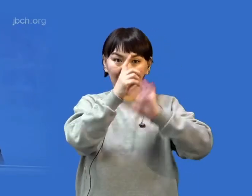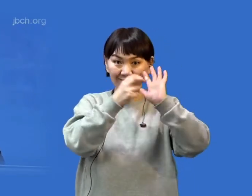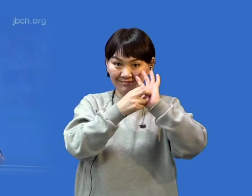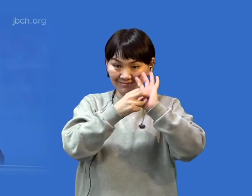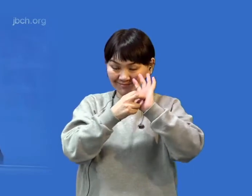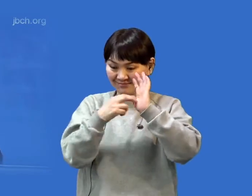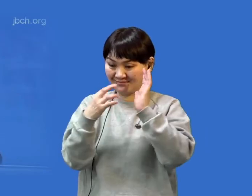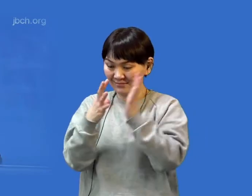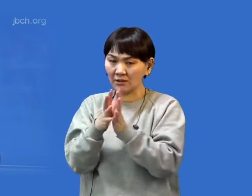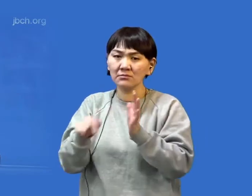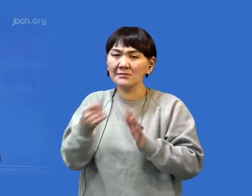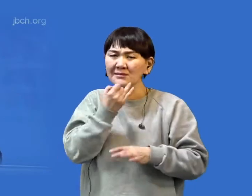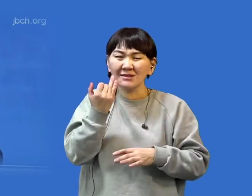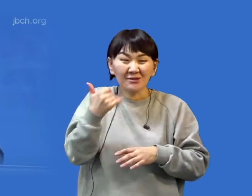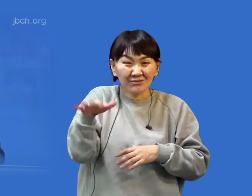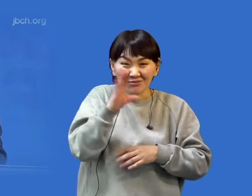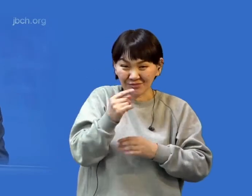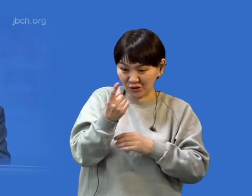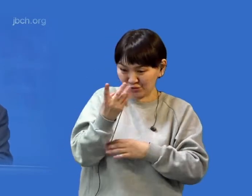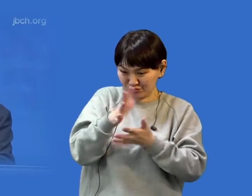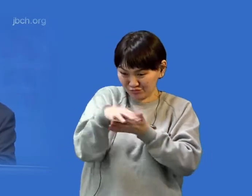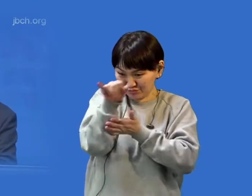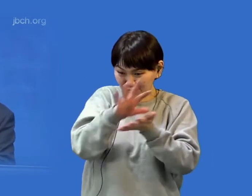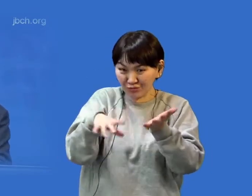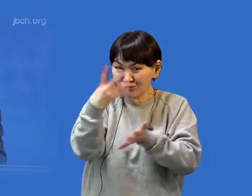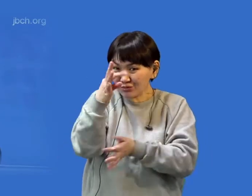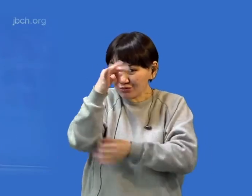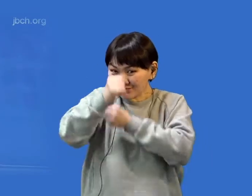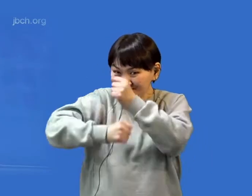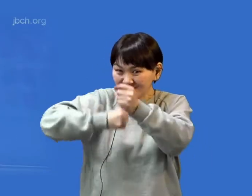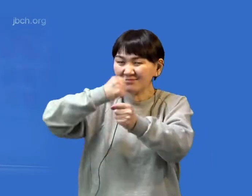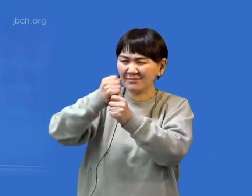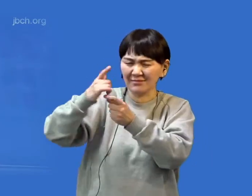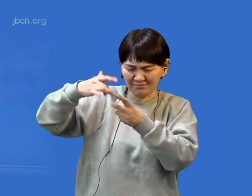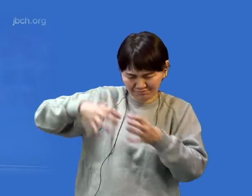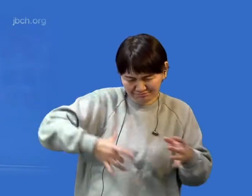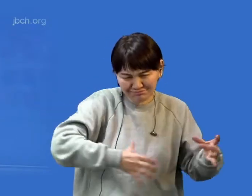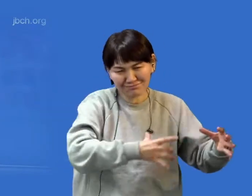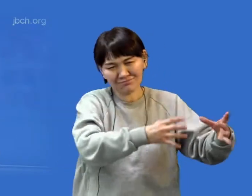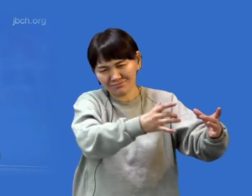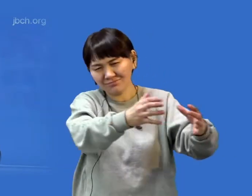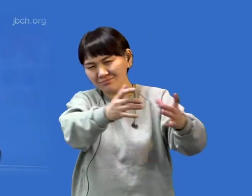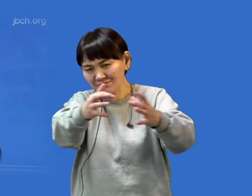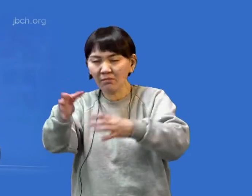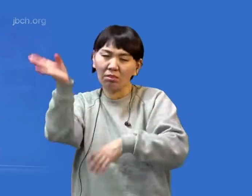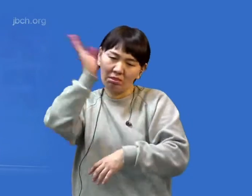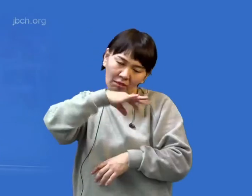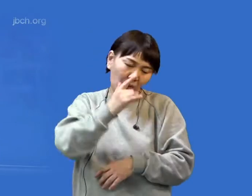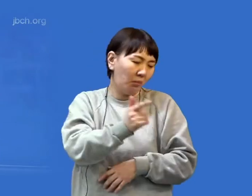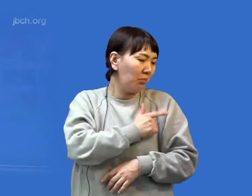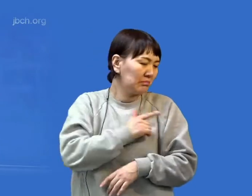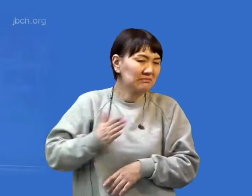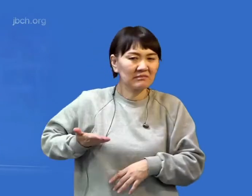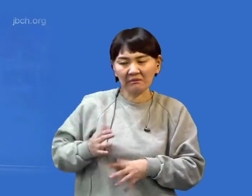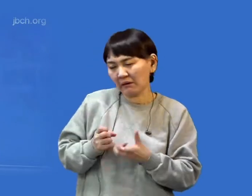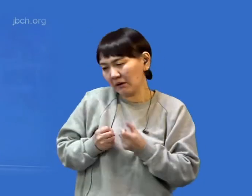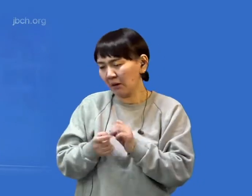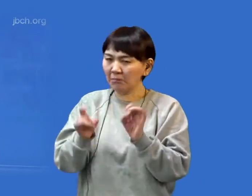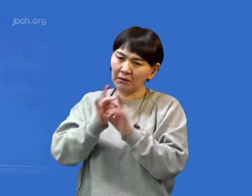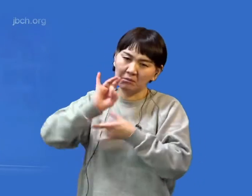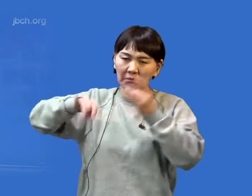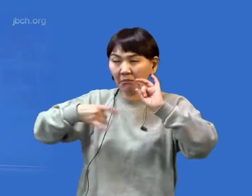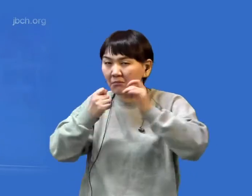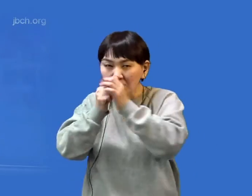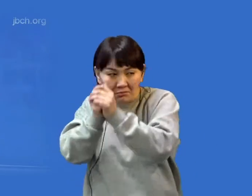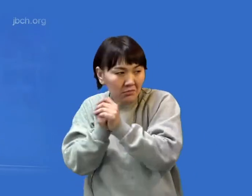ард түмэн энэ цөлд 40 жил ингэж тийм ээ гомдлоод л завхаарлын гин нүгэл хийгээл хиймэл шүтэн